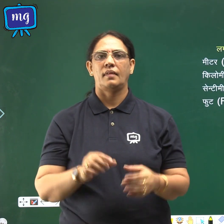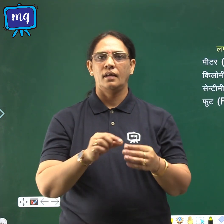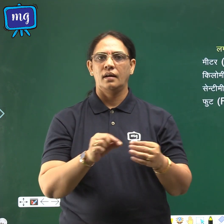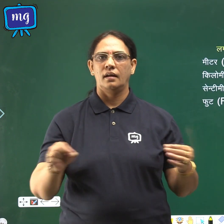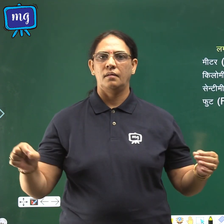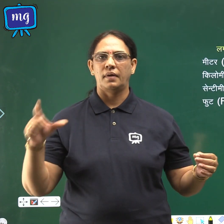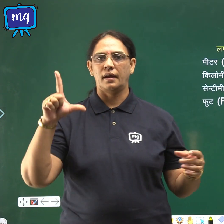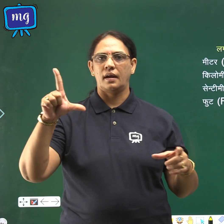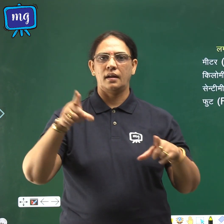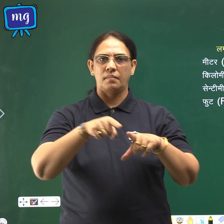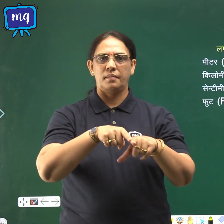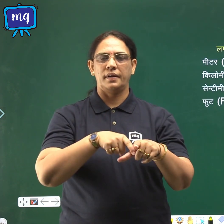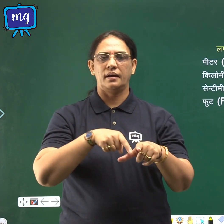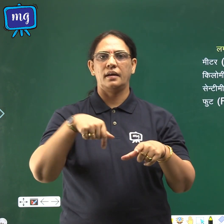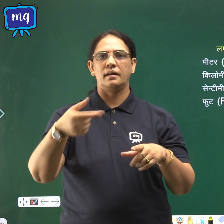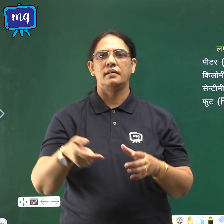लंबाई मापने के